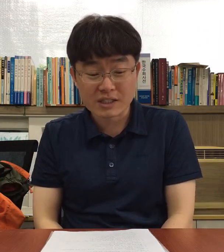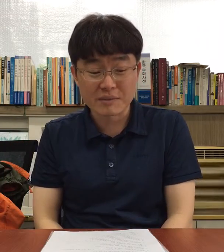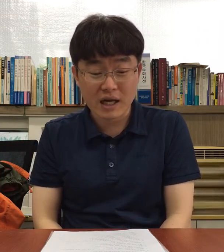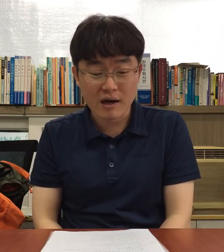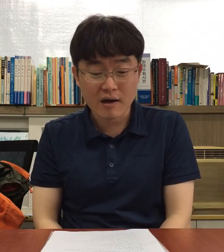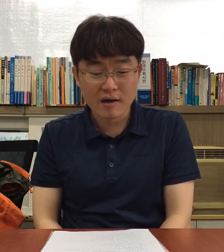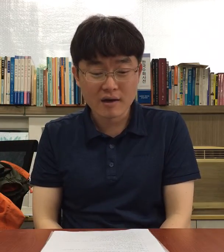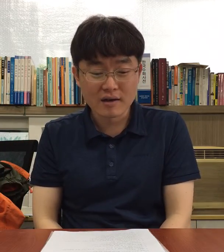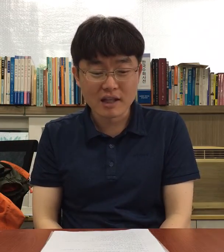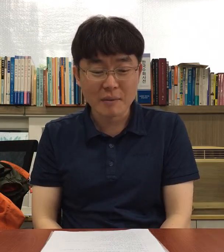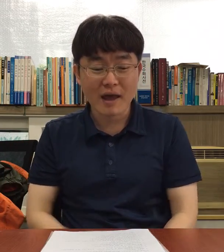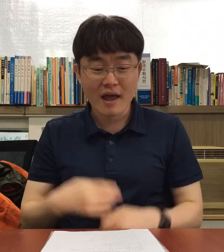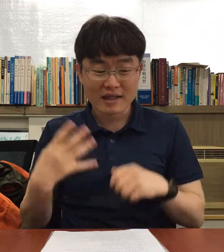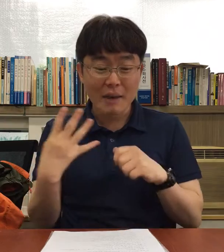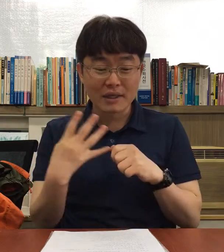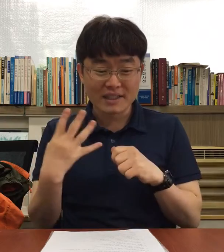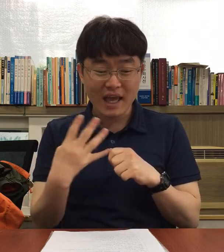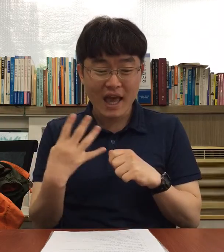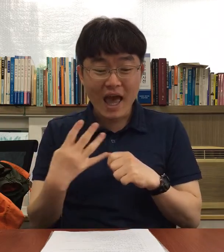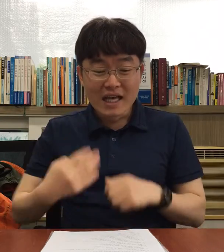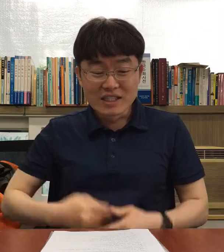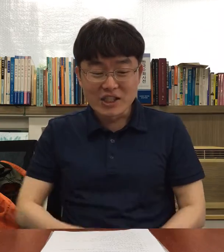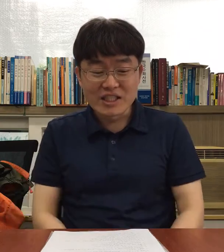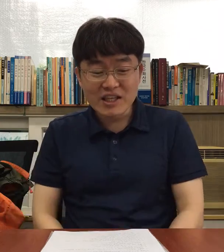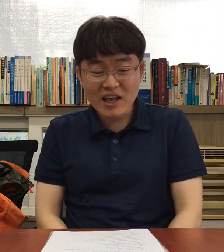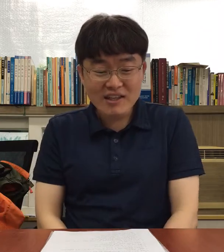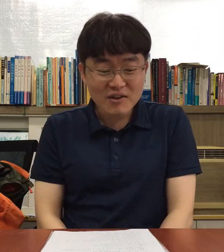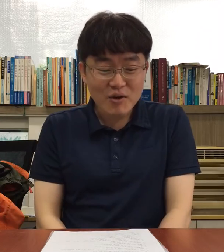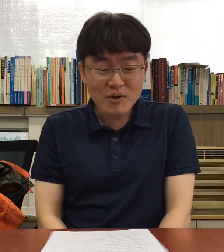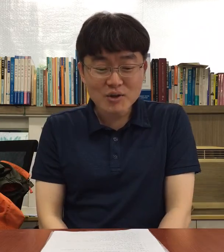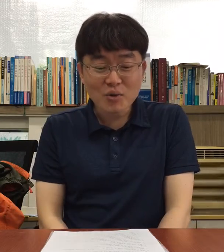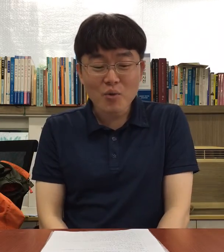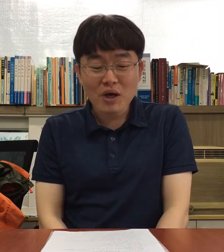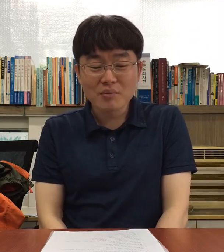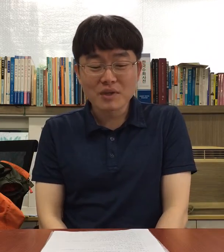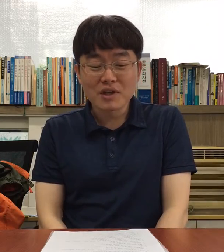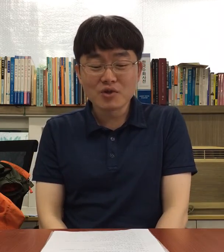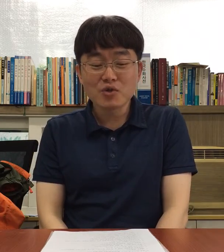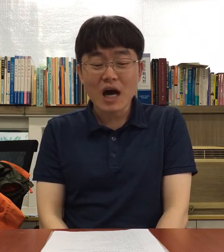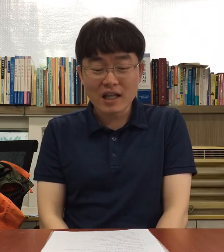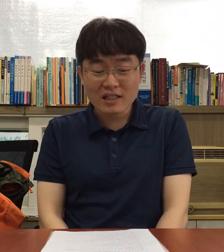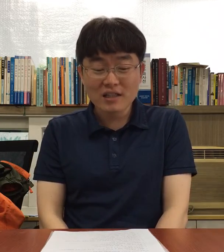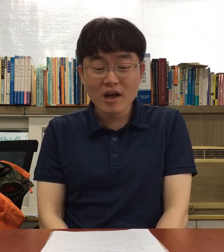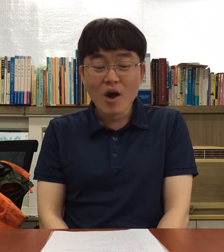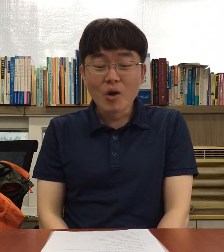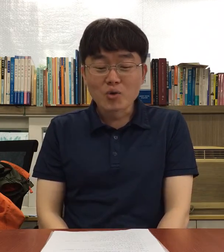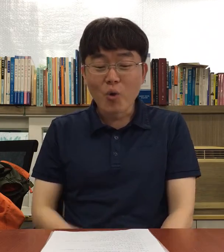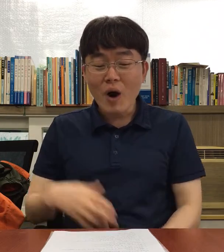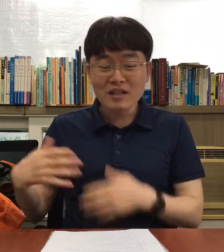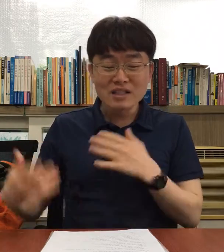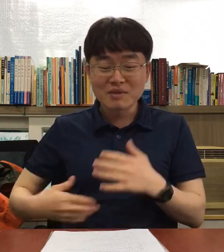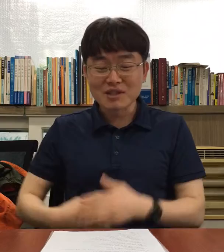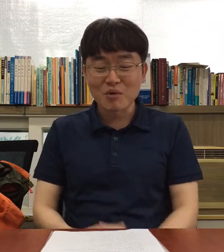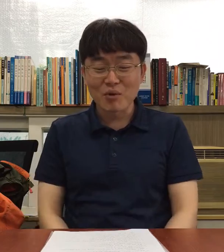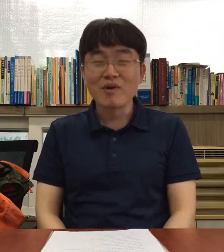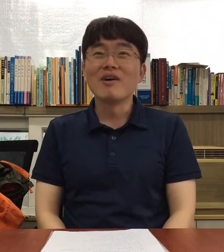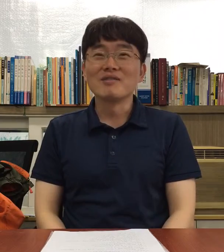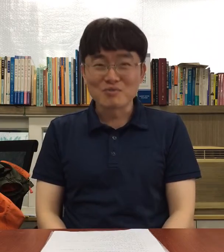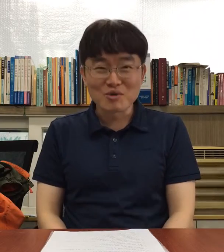있겠습니다. 그 다음에 네 번째, 인생에서 성공하는 비결 중 하나는 좋아하는 음식을 먹고 우리도